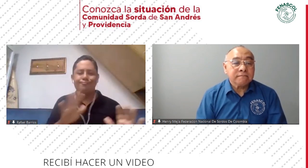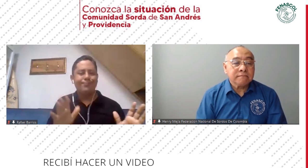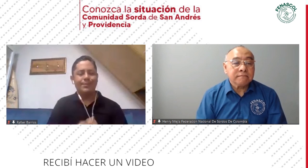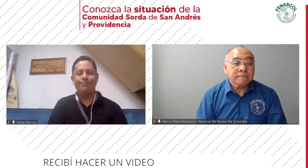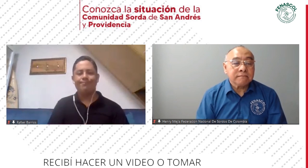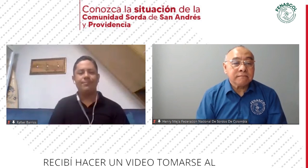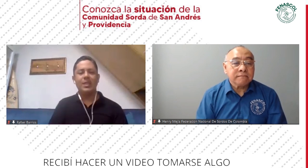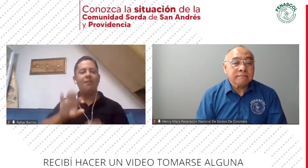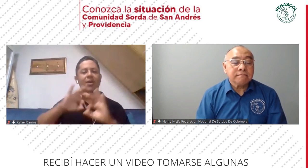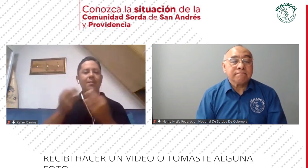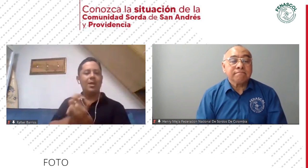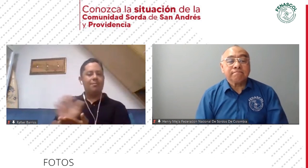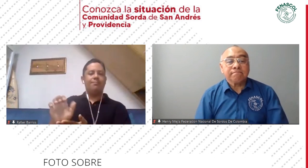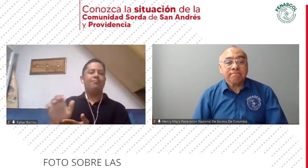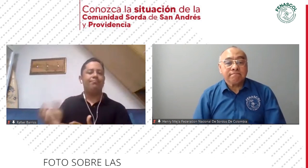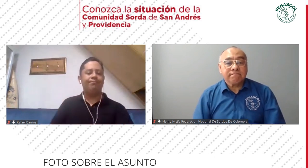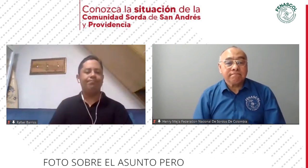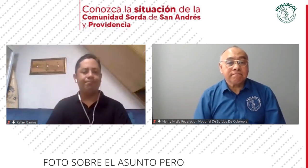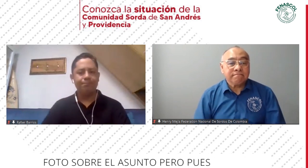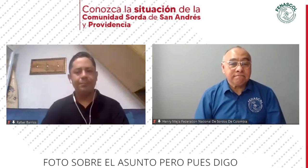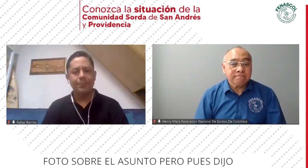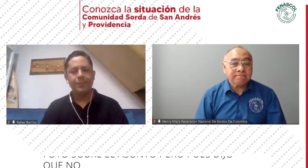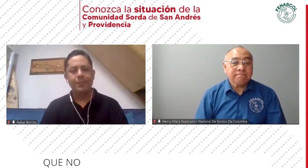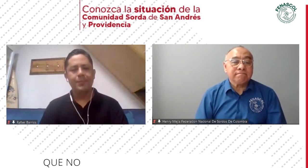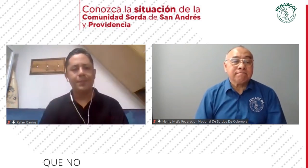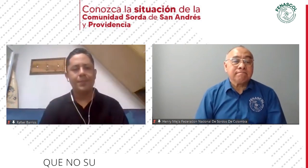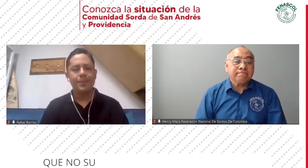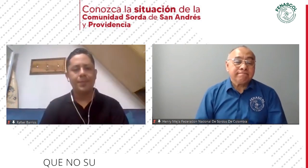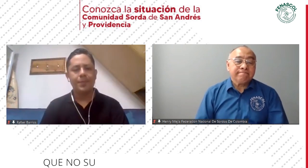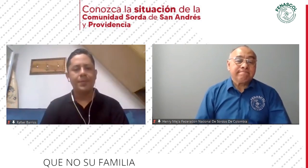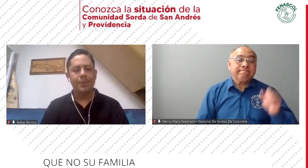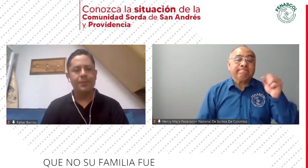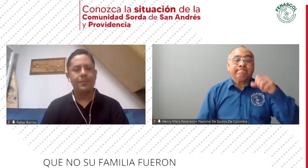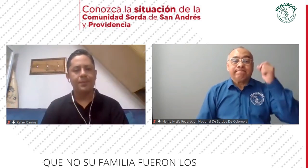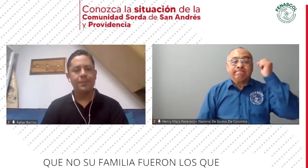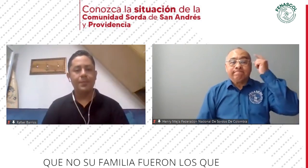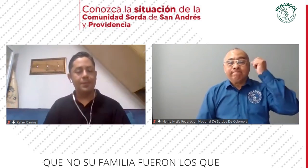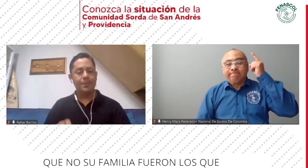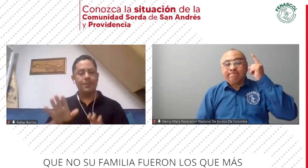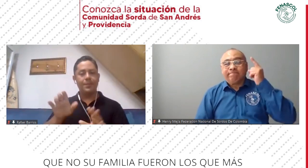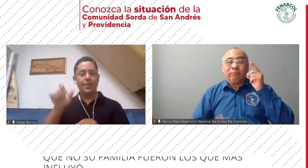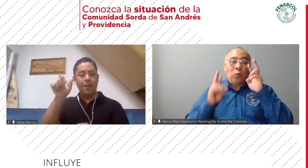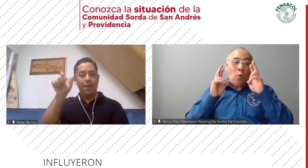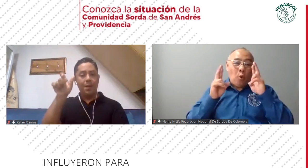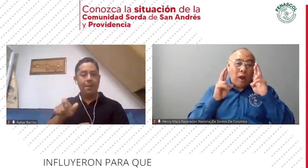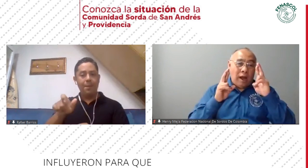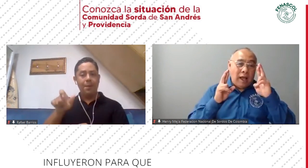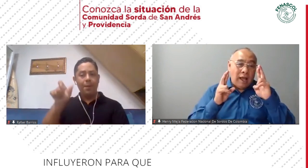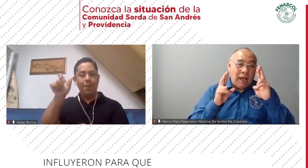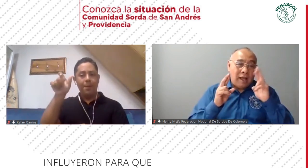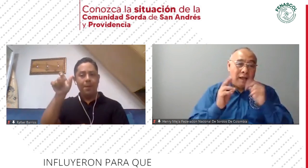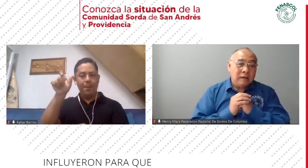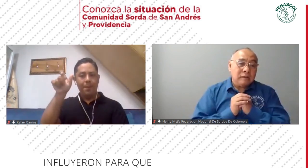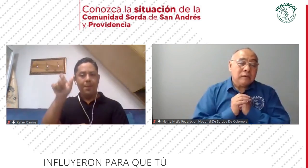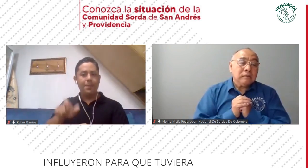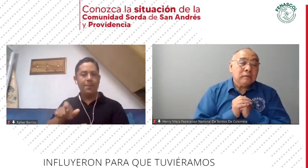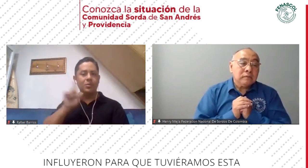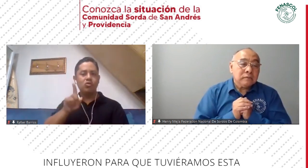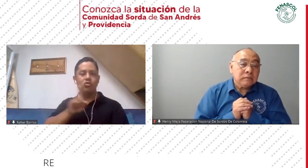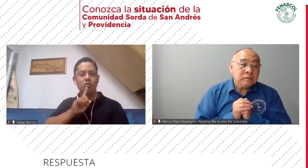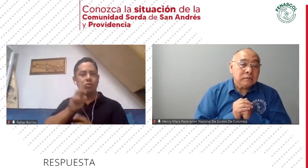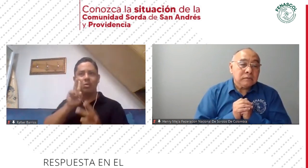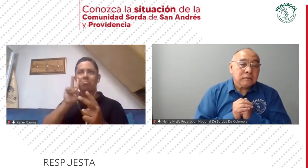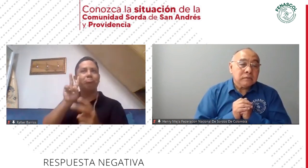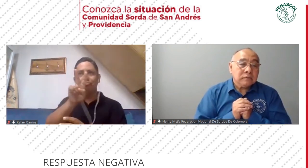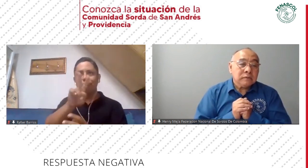tomarse alguna foto sobre el asunto pero pues digo que no su familia fueron los que más influyeron para que tuviéramos esta